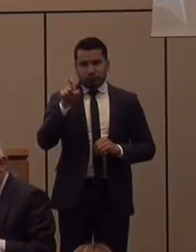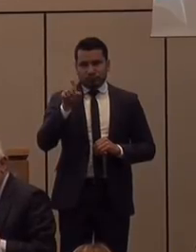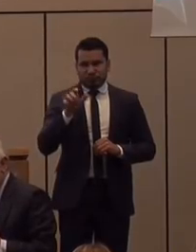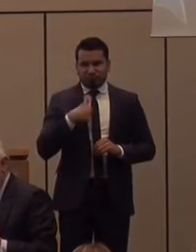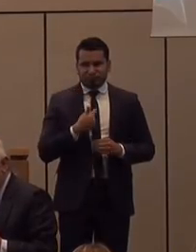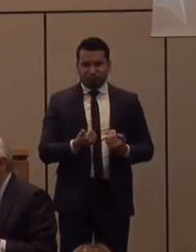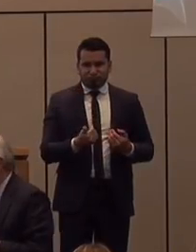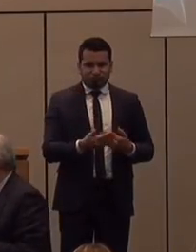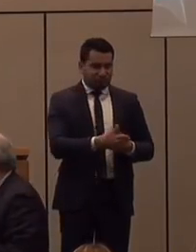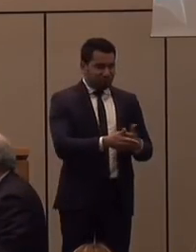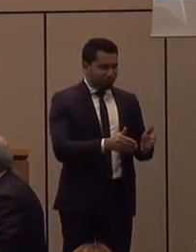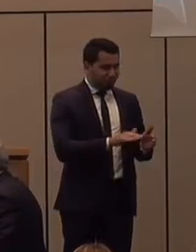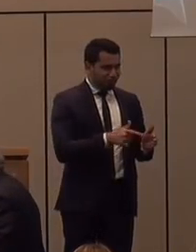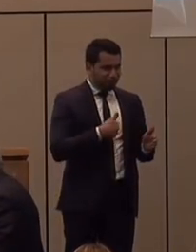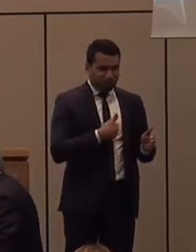cristal